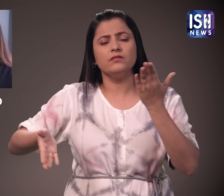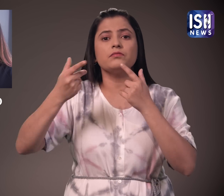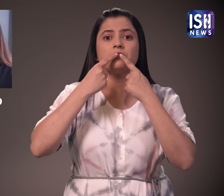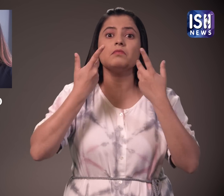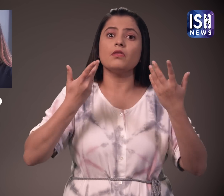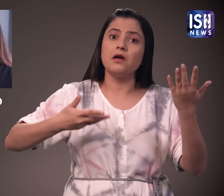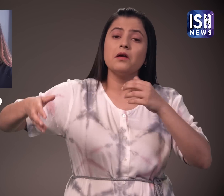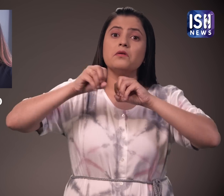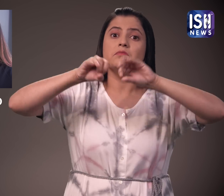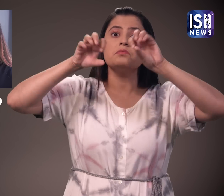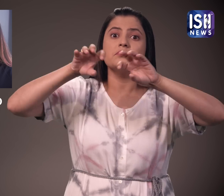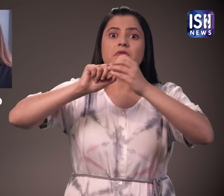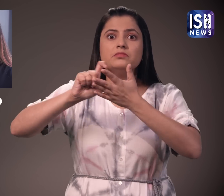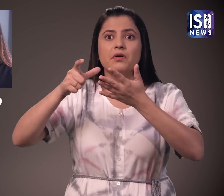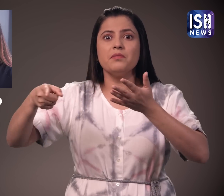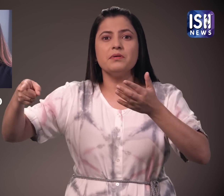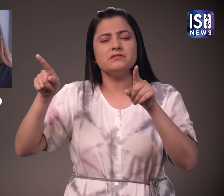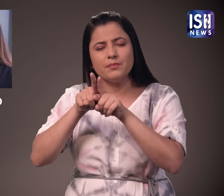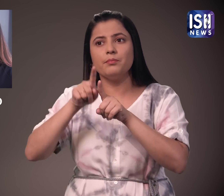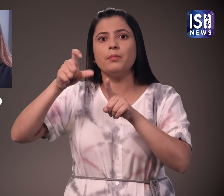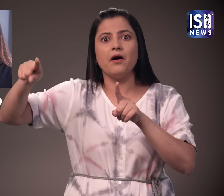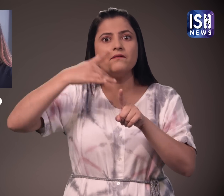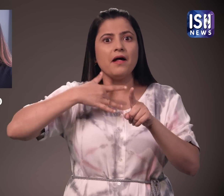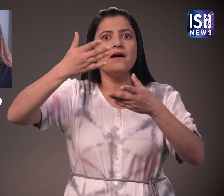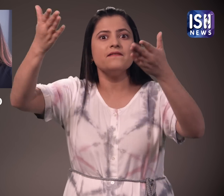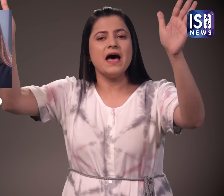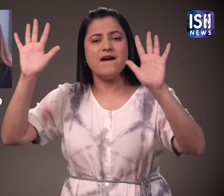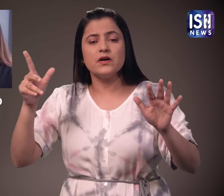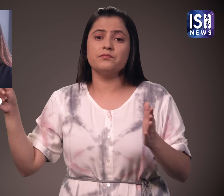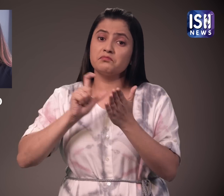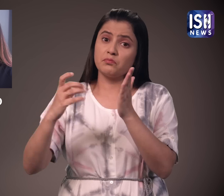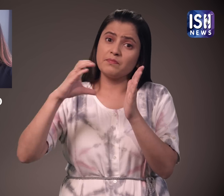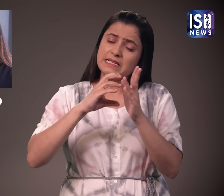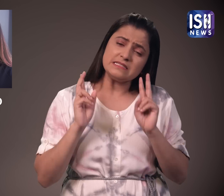बारे में बात करे वह अपने अनुभवों के बारे में बहुत बताती है